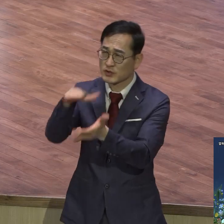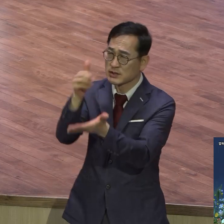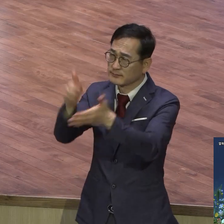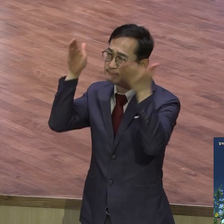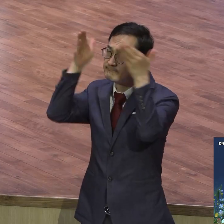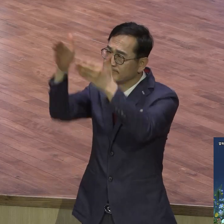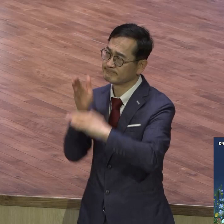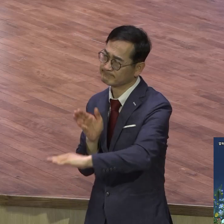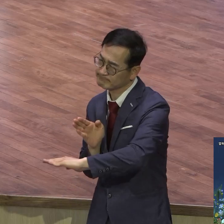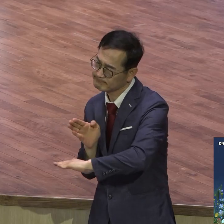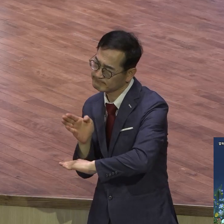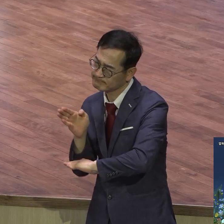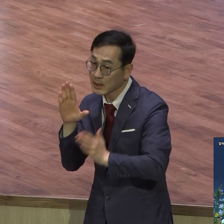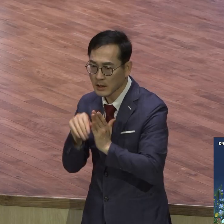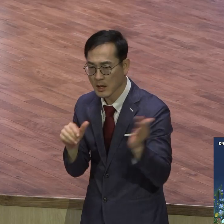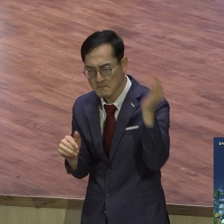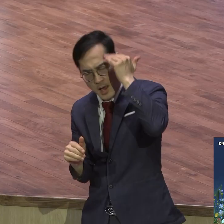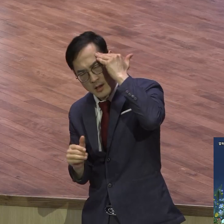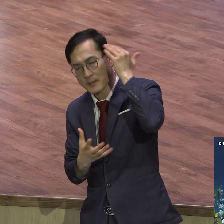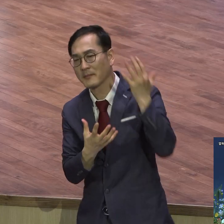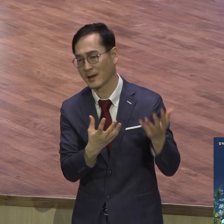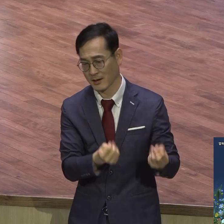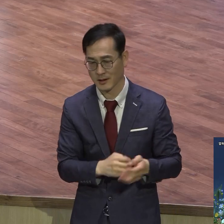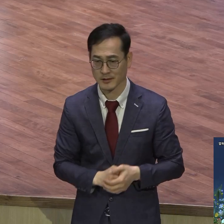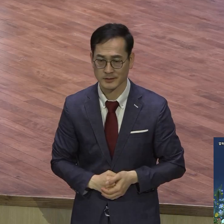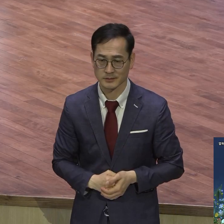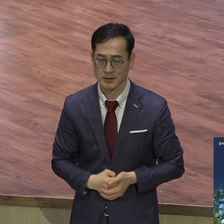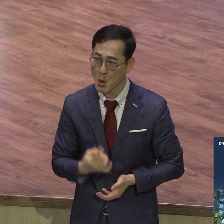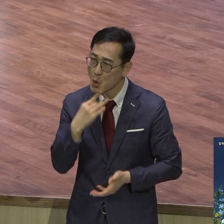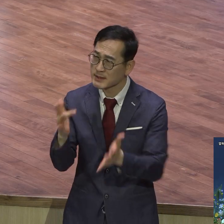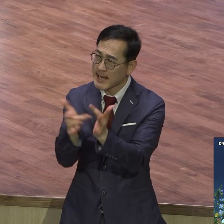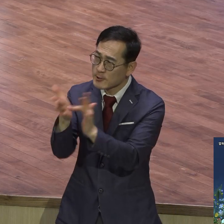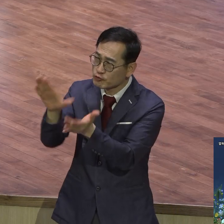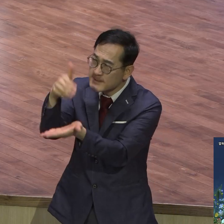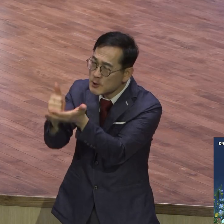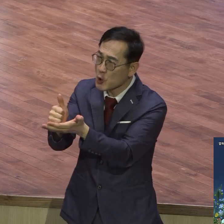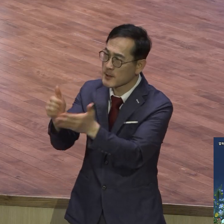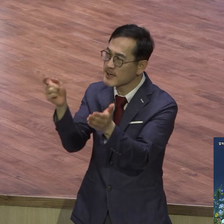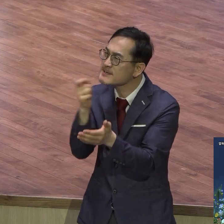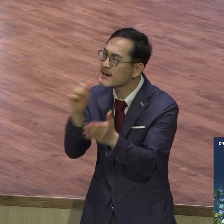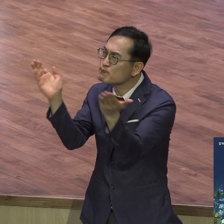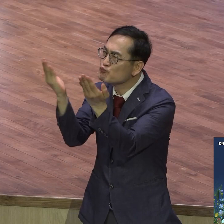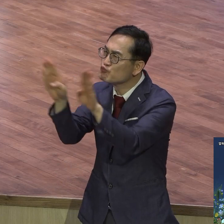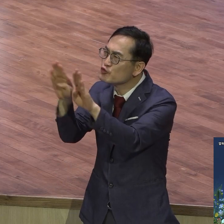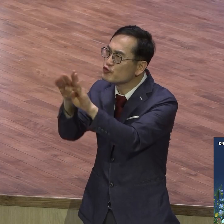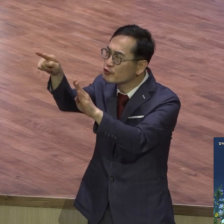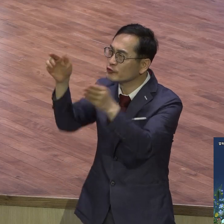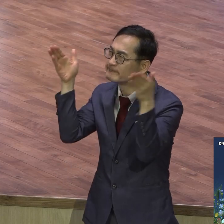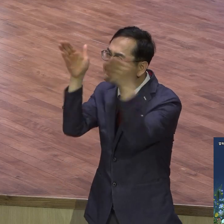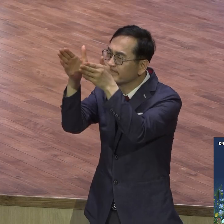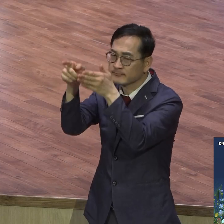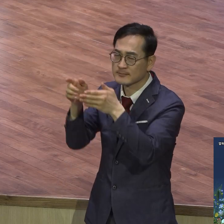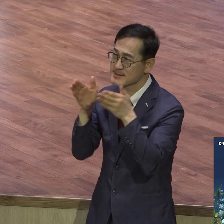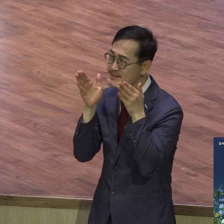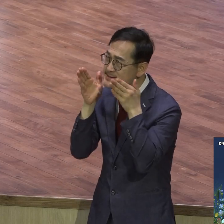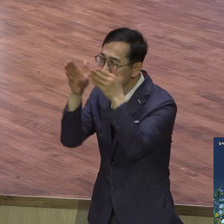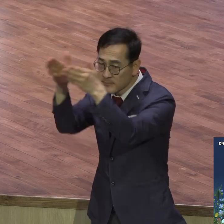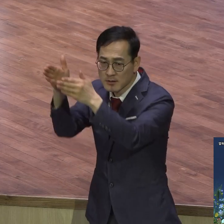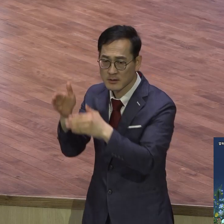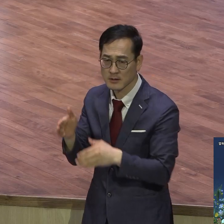방해하는 게 많아요. 좁은 문으로 오직 예수로 살아야 되는데 그것이 안되도록 만드는 그런